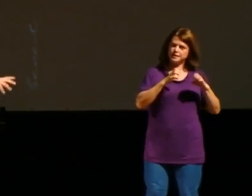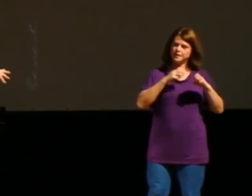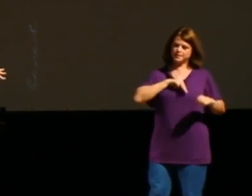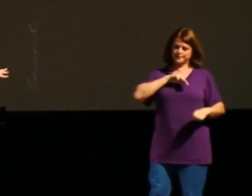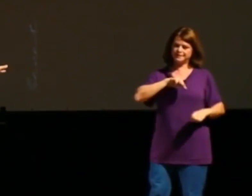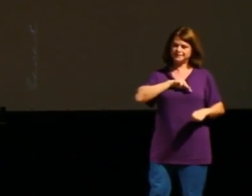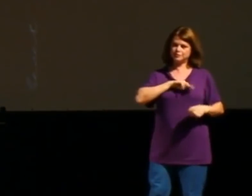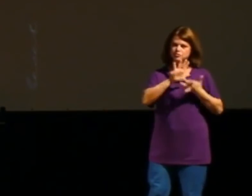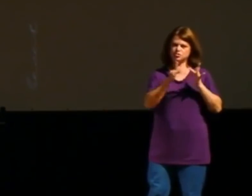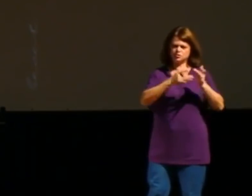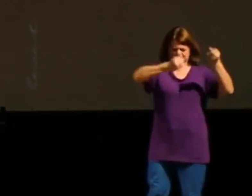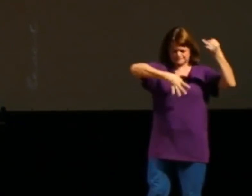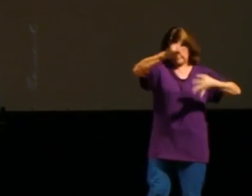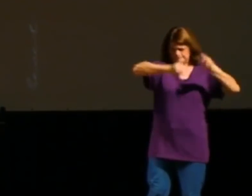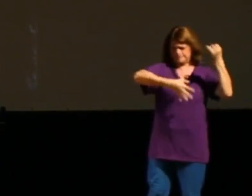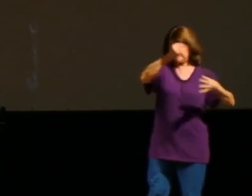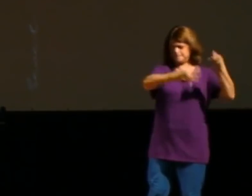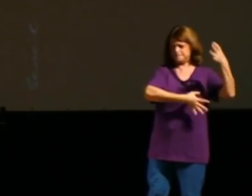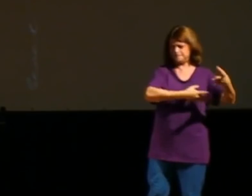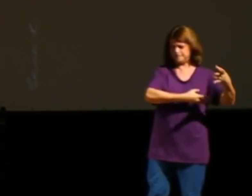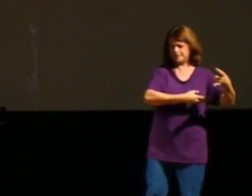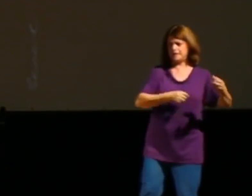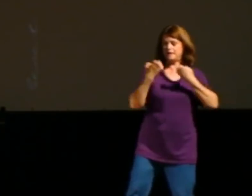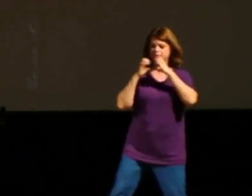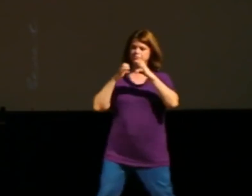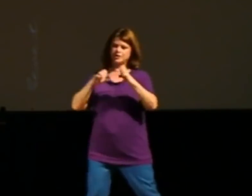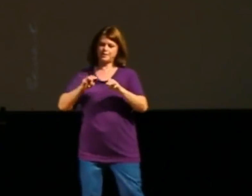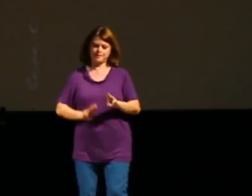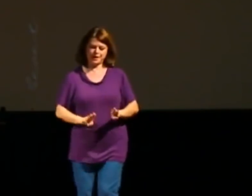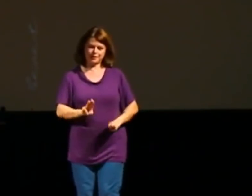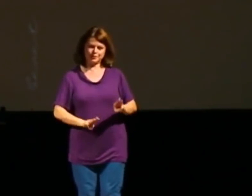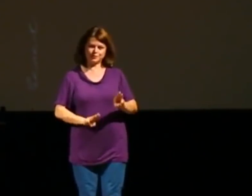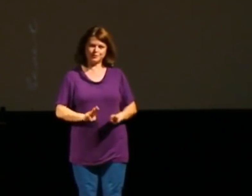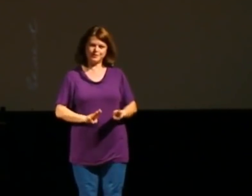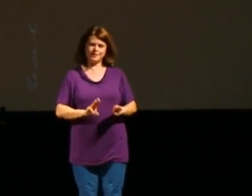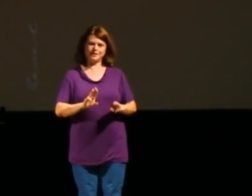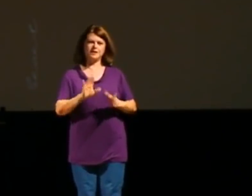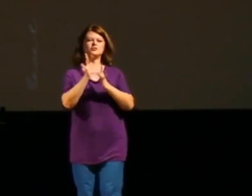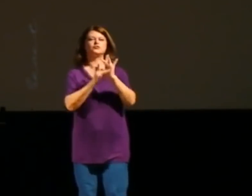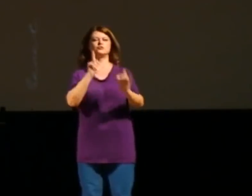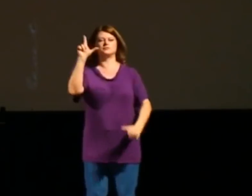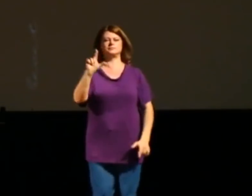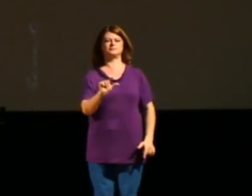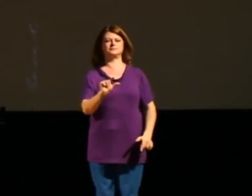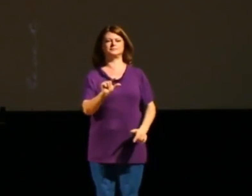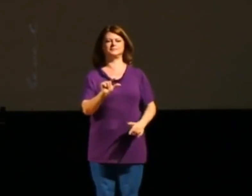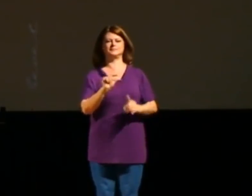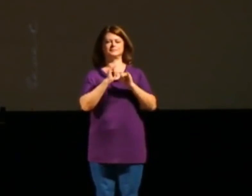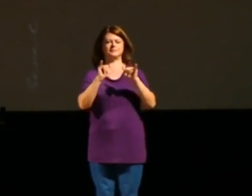Jesus fala demais, no Evangelho de Marcos, Jesus fala de menos. Ele